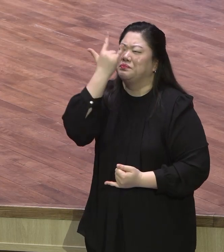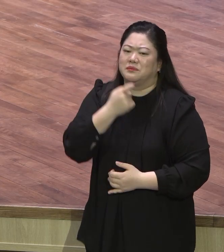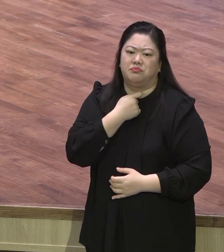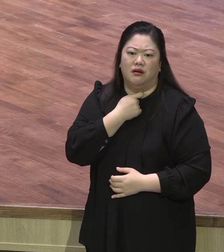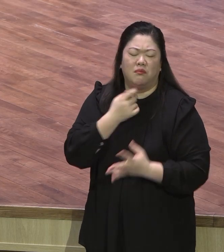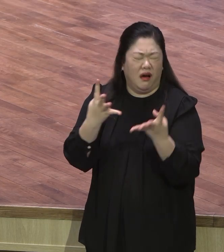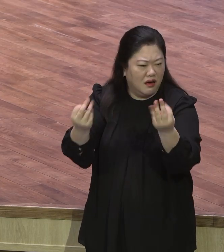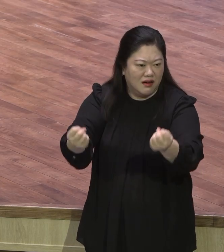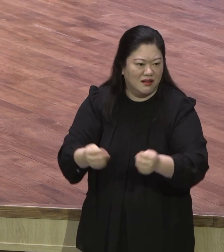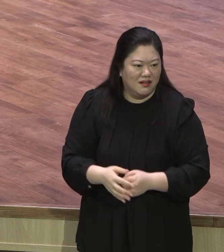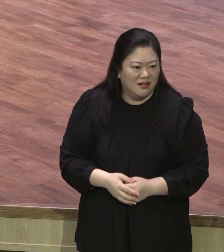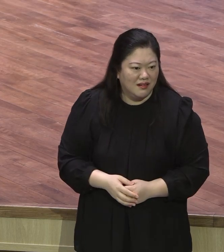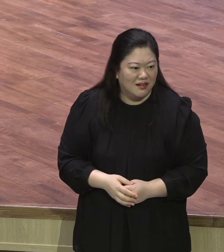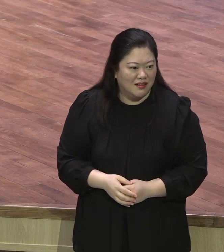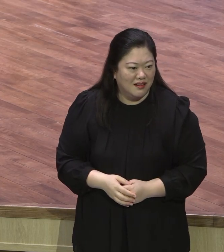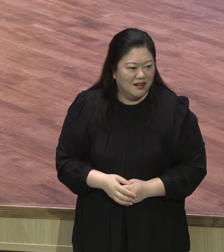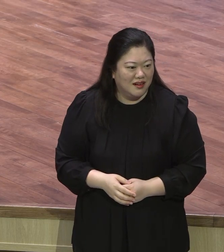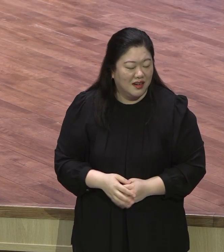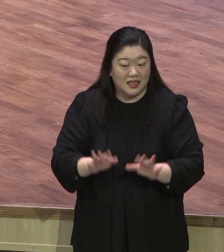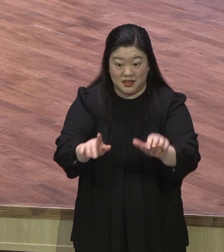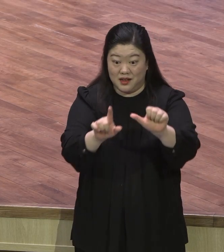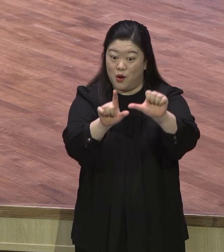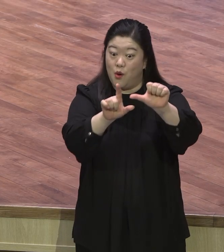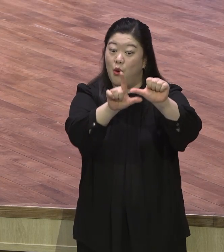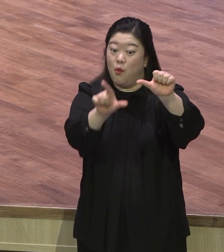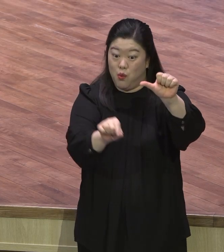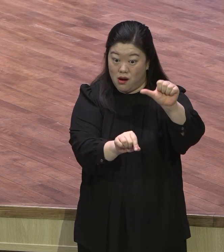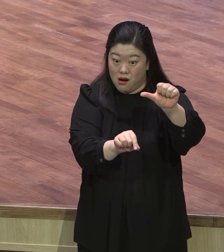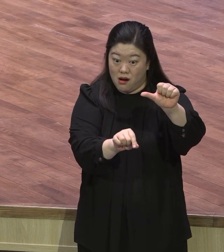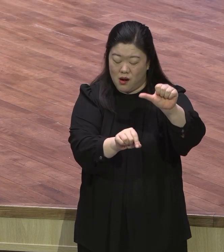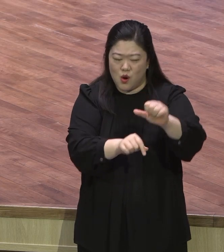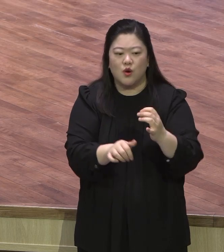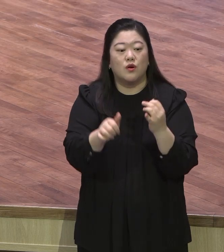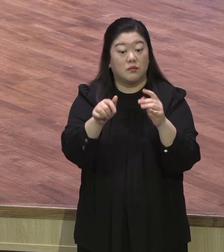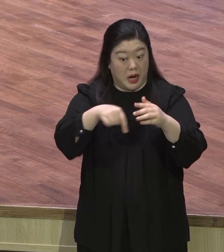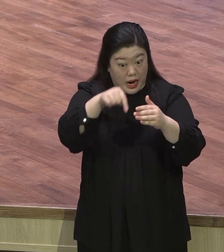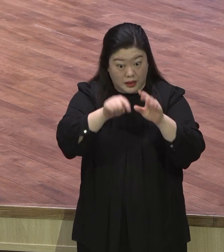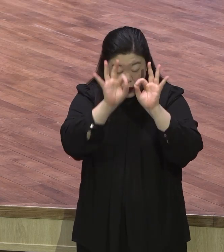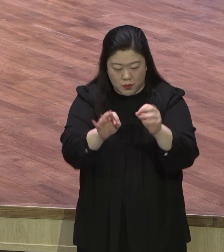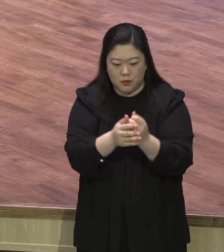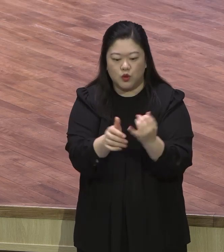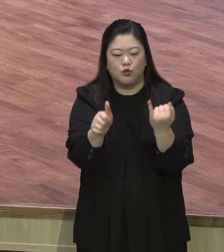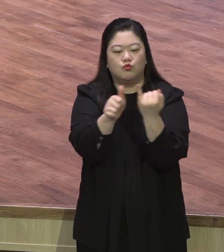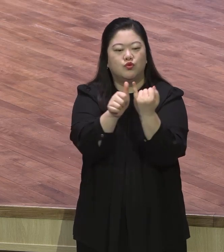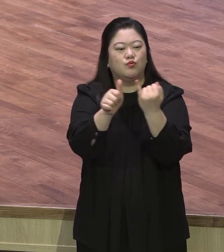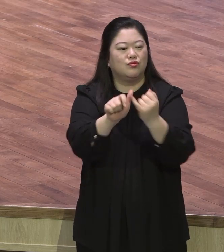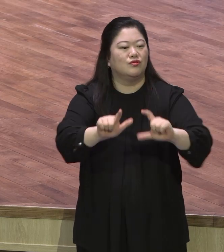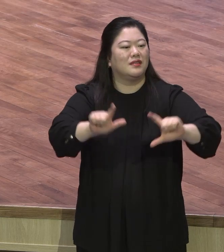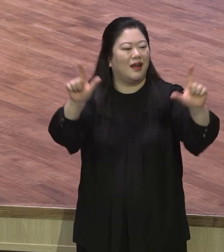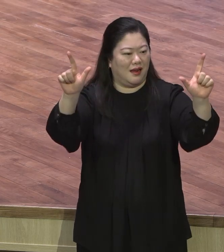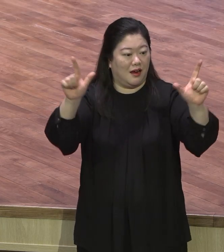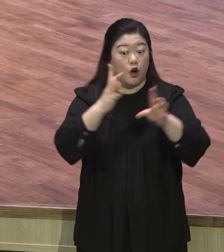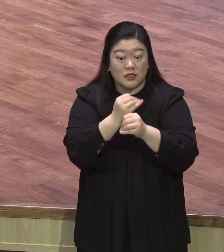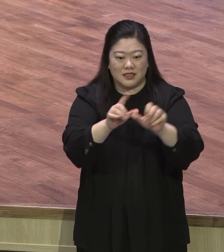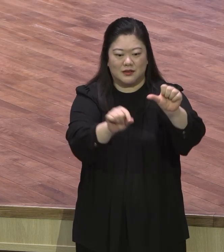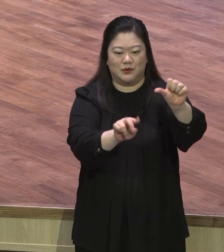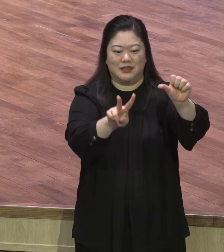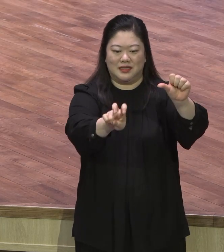이번 주간에 부부의 날이 있습니다. 부부의 날. 둘이 하나 됐다 해서 21일.